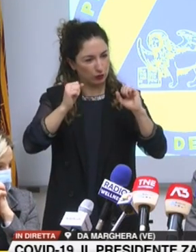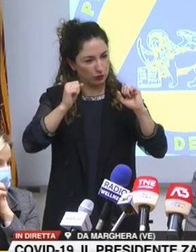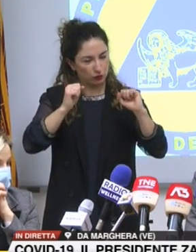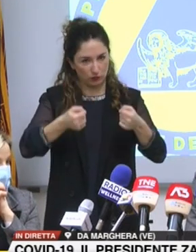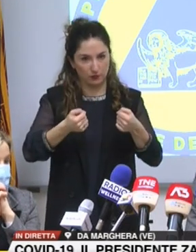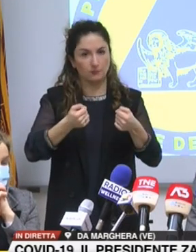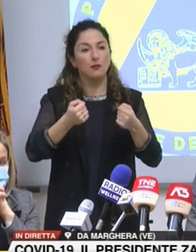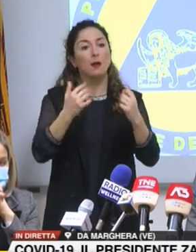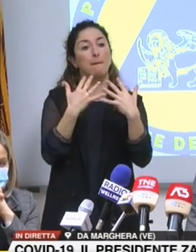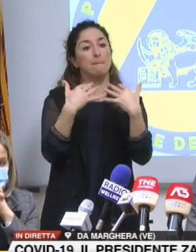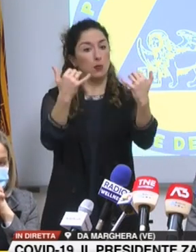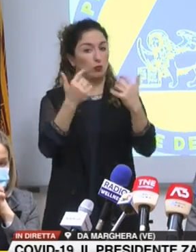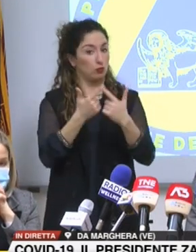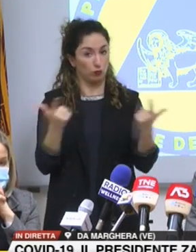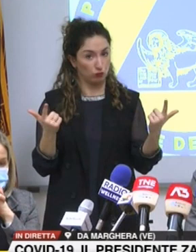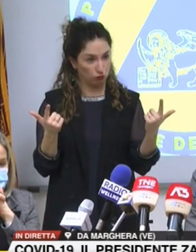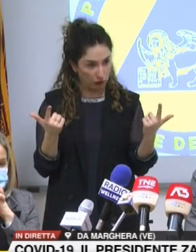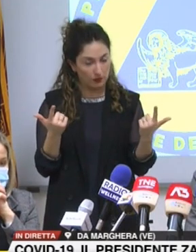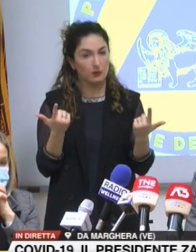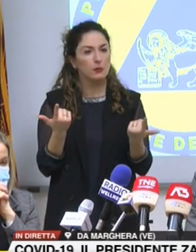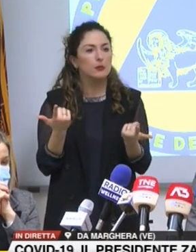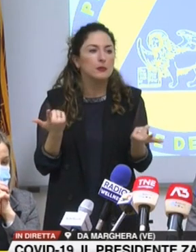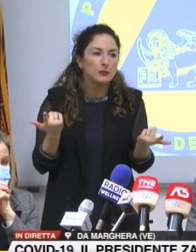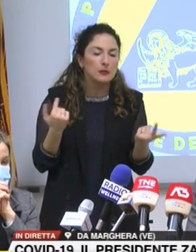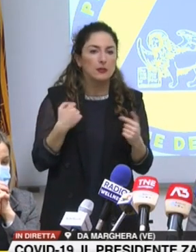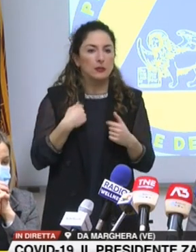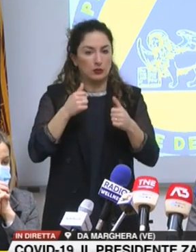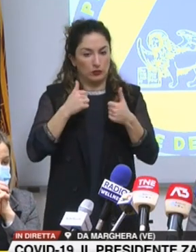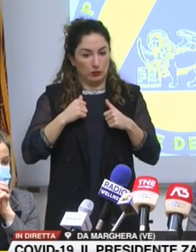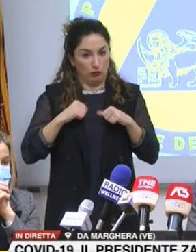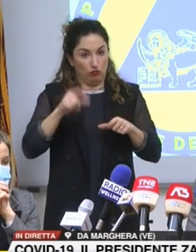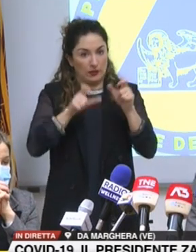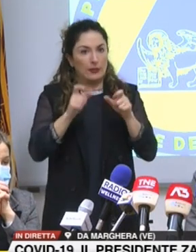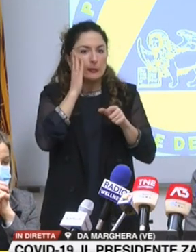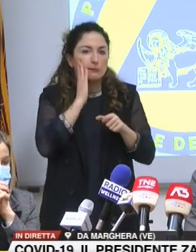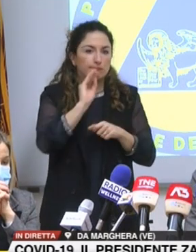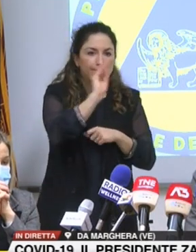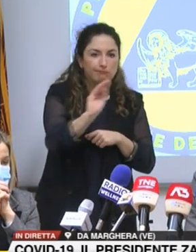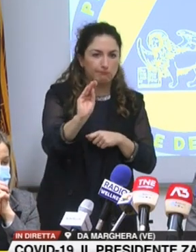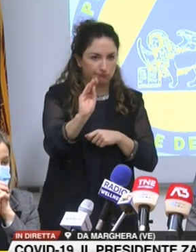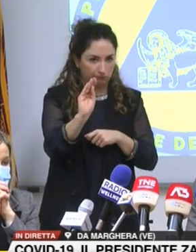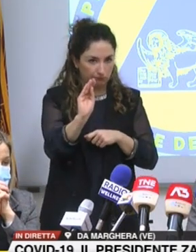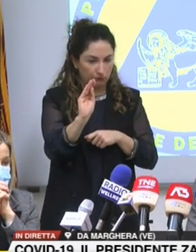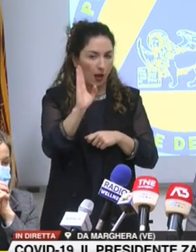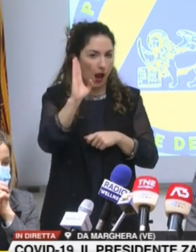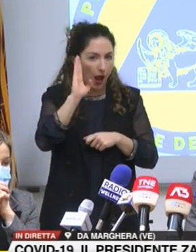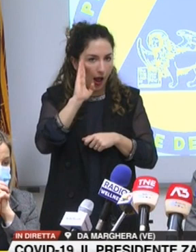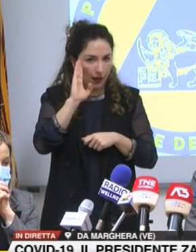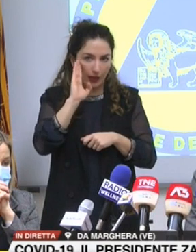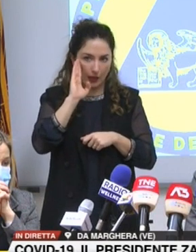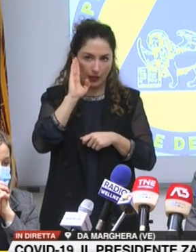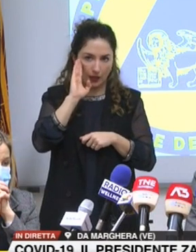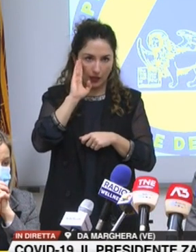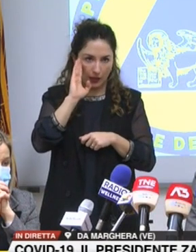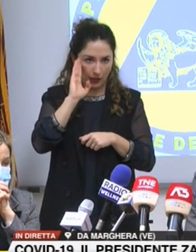porte chiuse. La raccomandazione che faccio ai cittadini è quella di essere assolutamente attenti